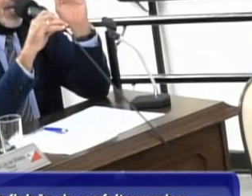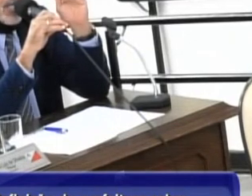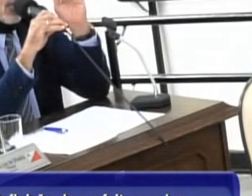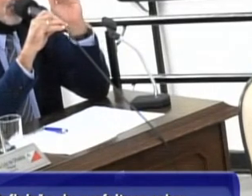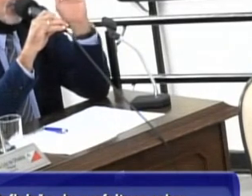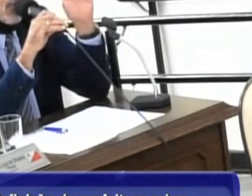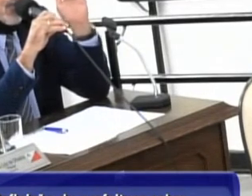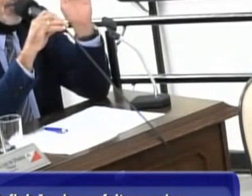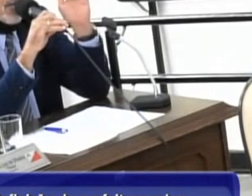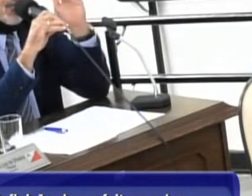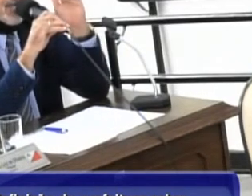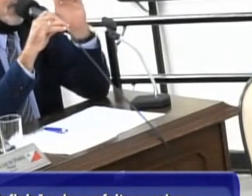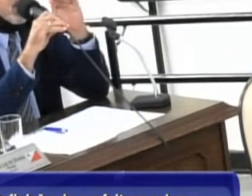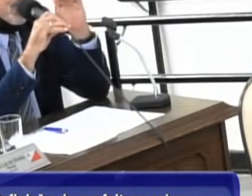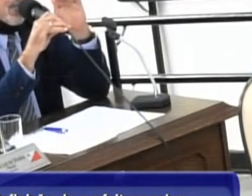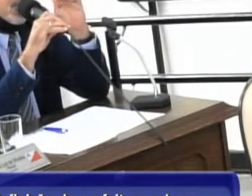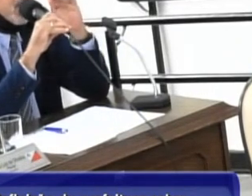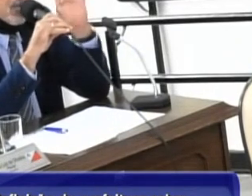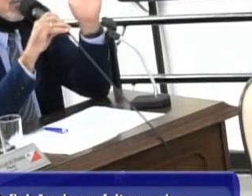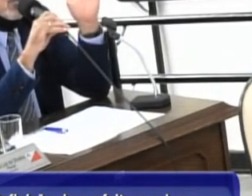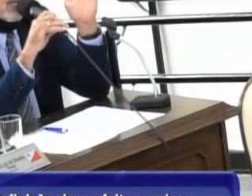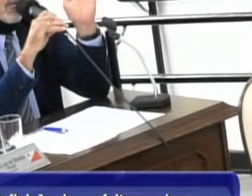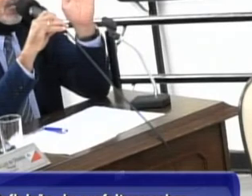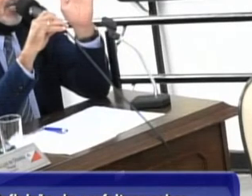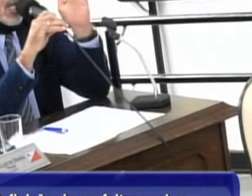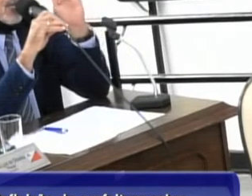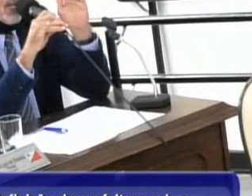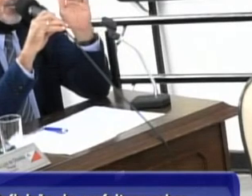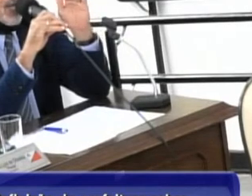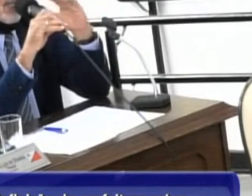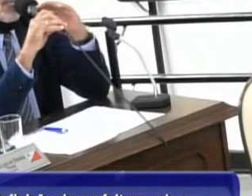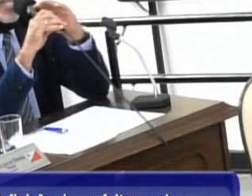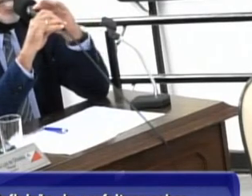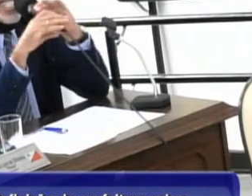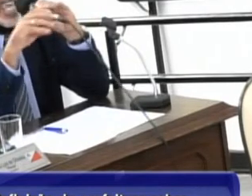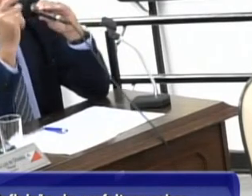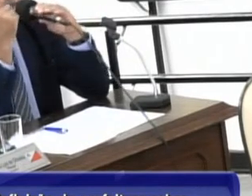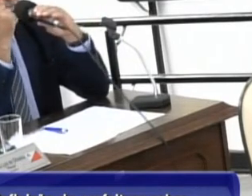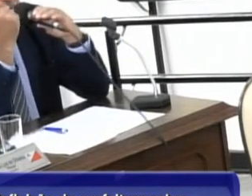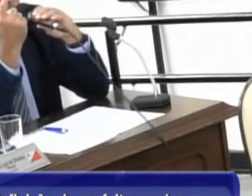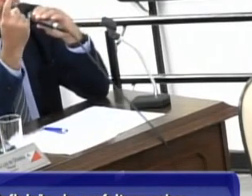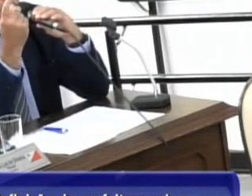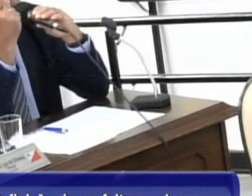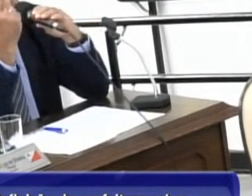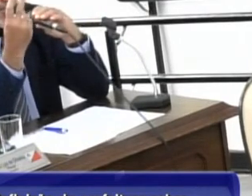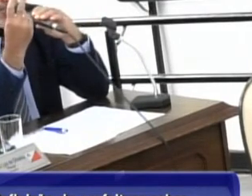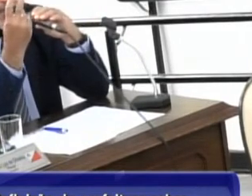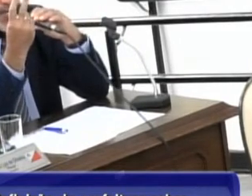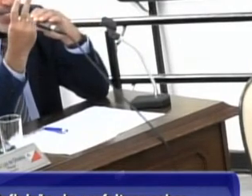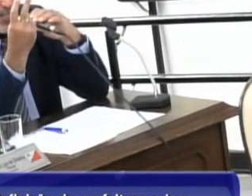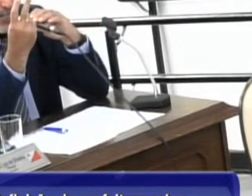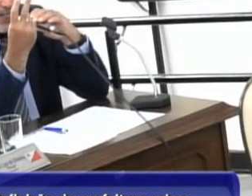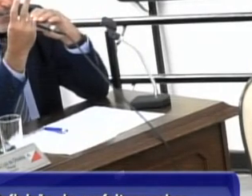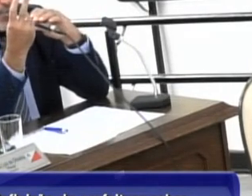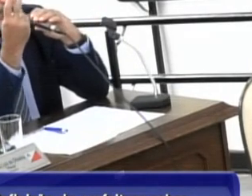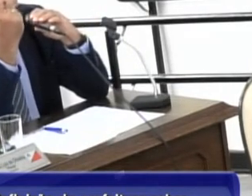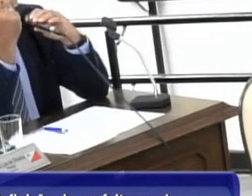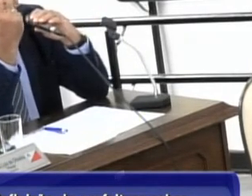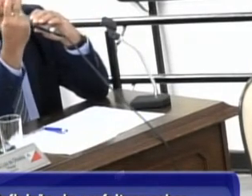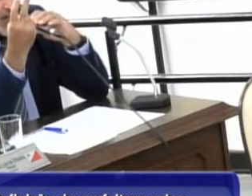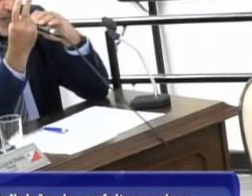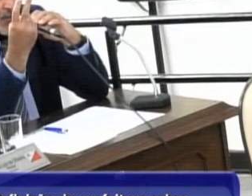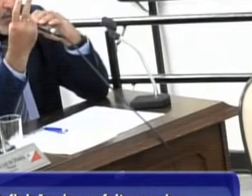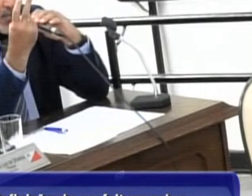Vereadores até que cutucam o governo, fizeram o bolsão para todo mundo. E esse bolsão, desde o primeiro, segundo mês